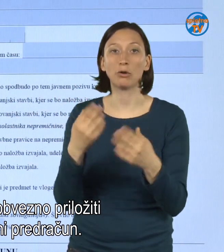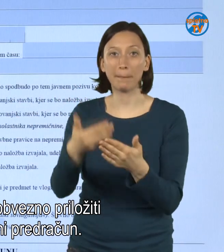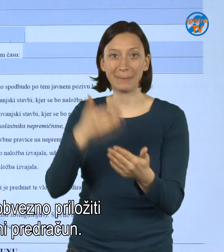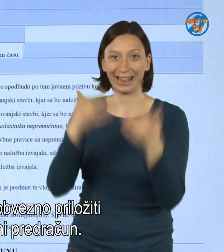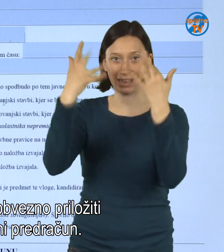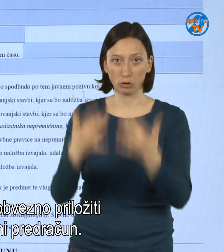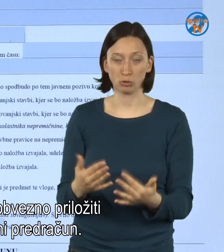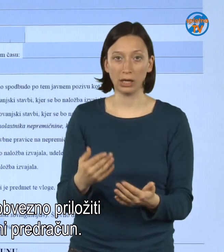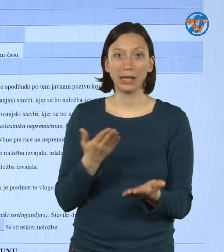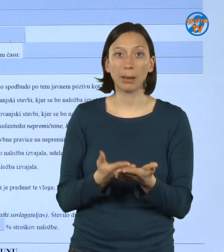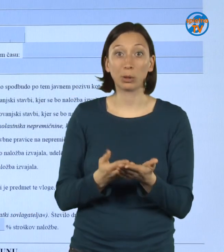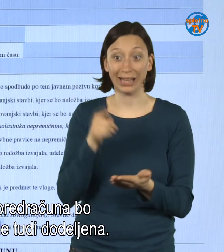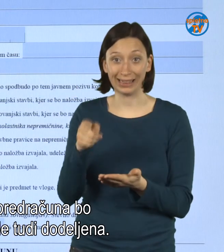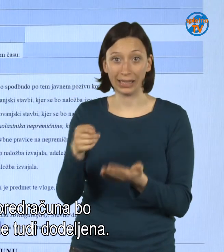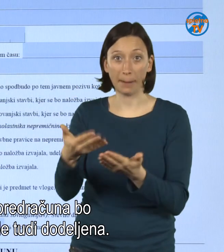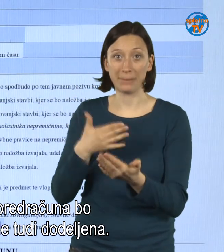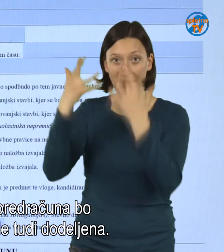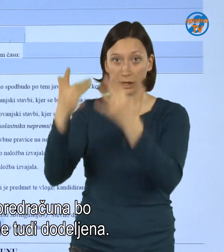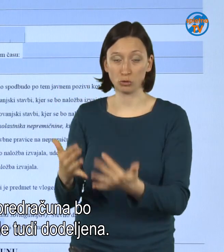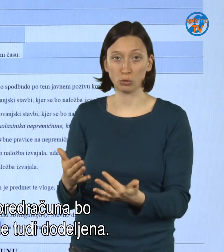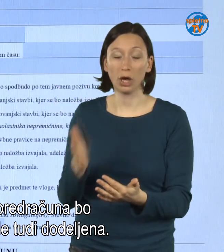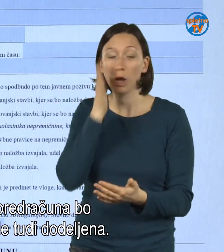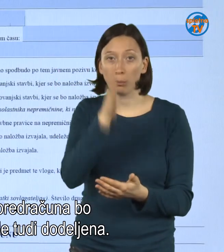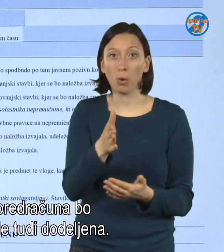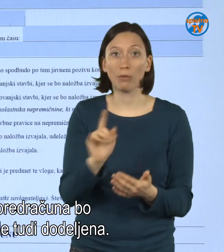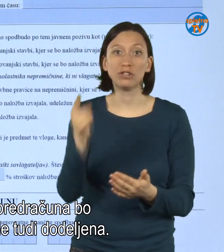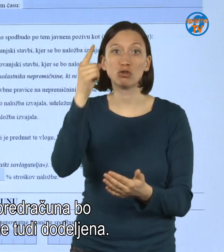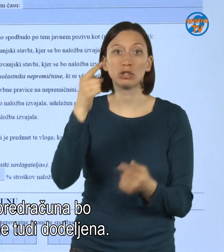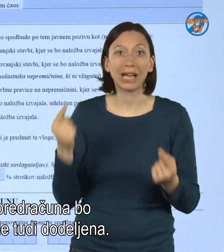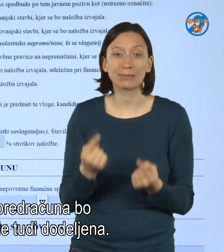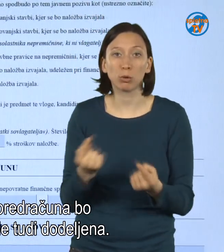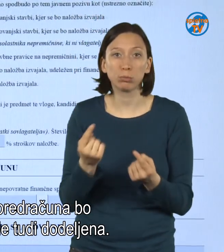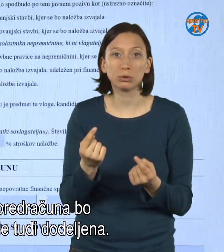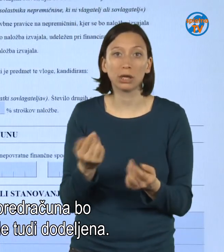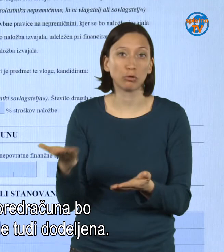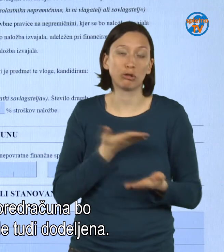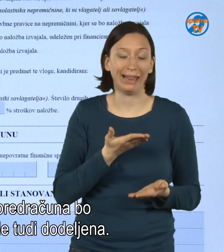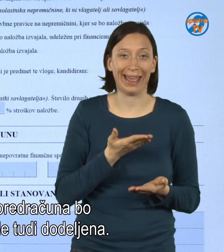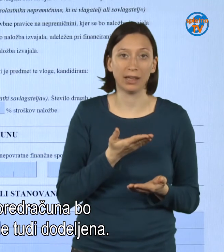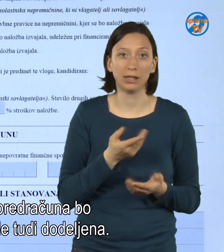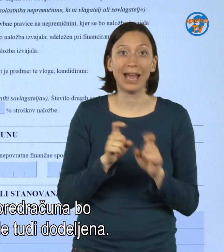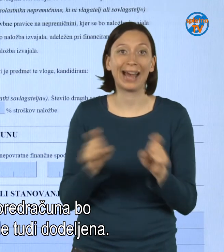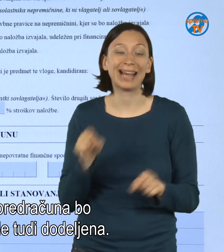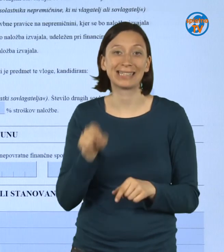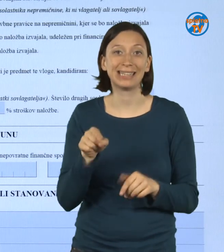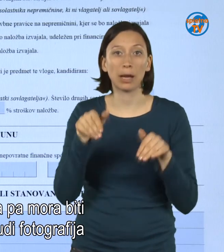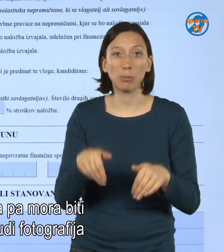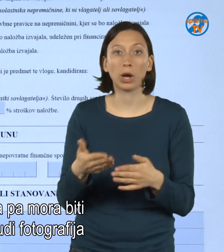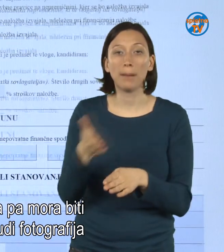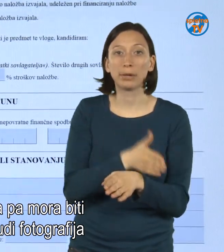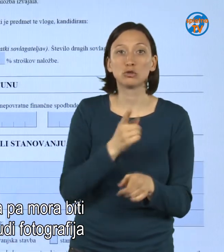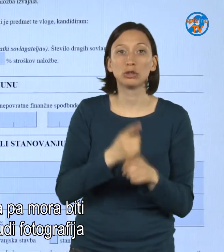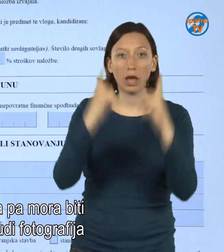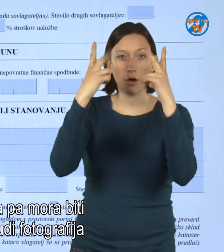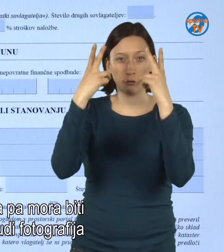tudi veljavni predračun. Na podlagi tega predračuna pravzaprav bo višina spodbude tudi dodeljena. Razen